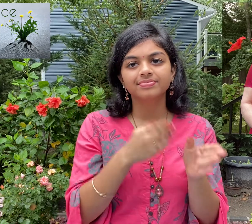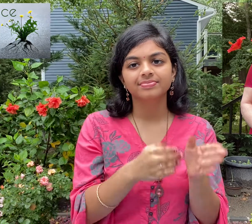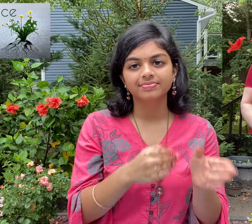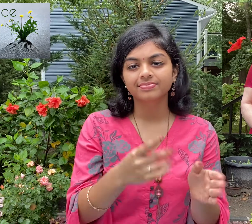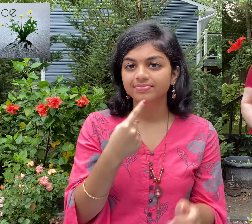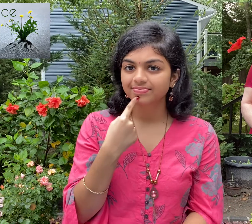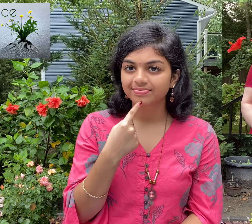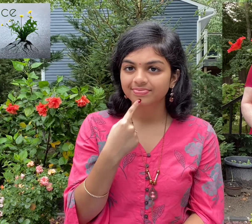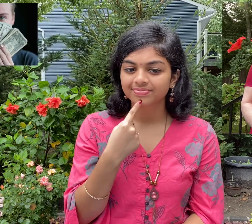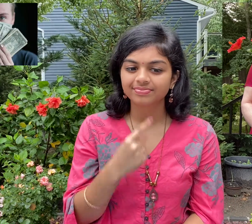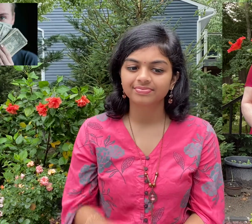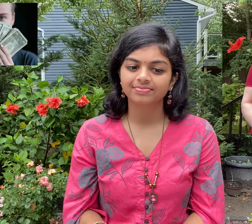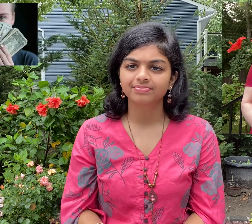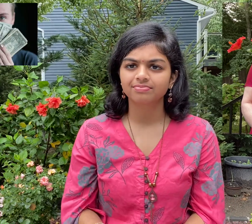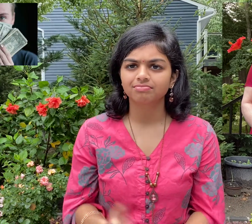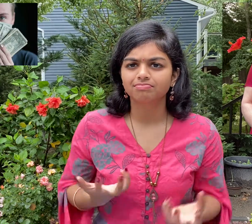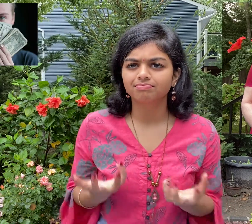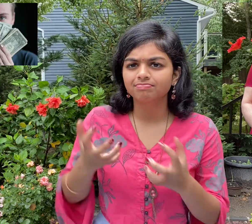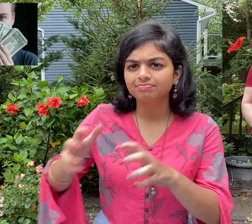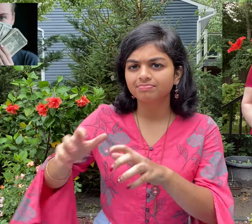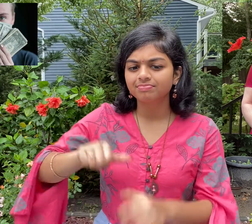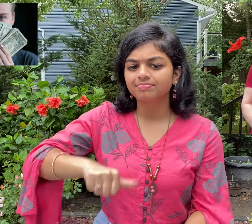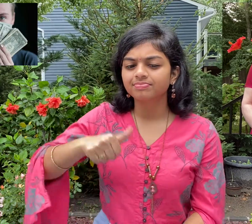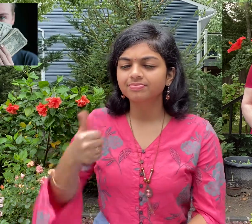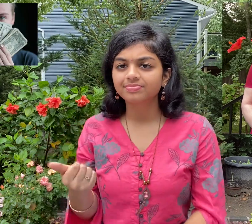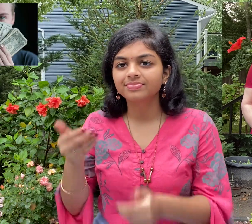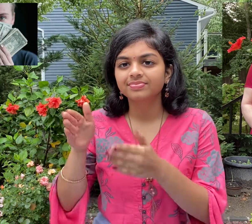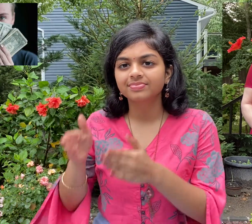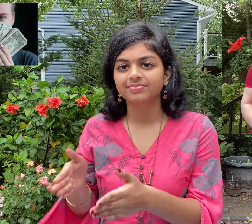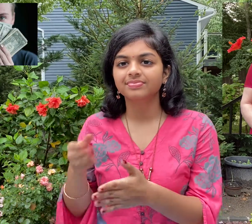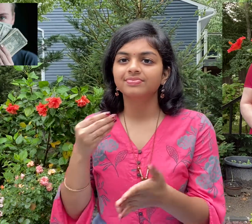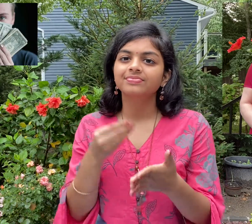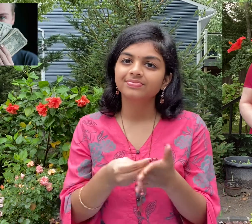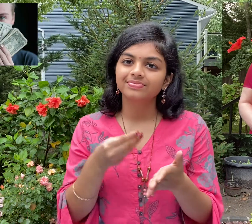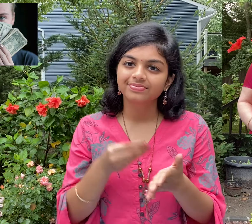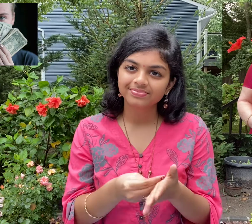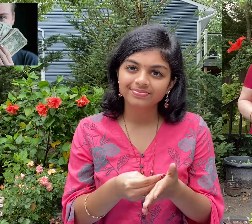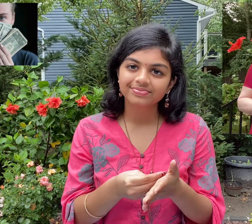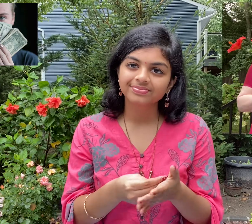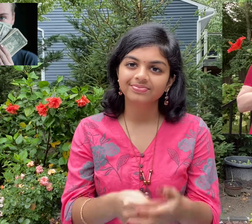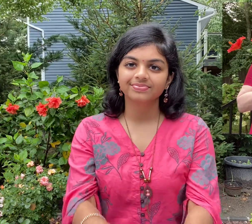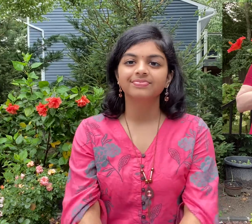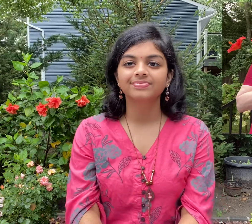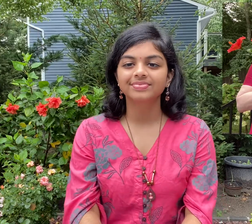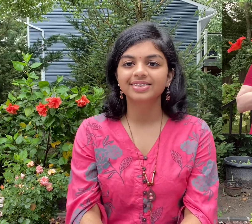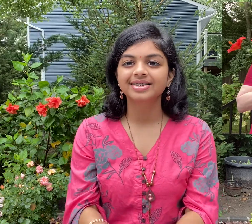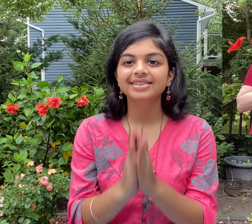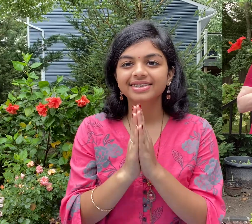Sharanange Paradhana Vanolle Nimba.